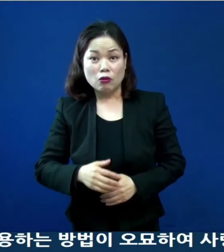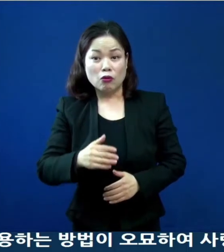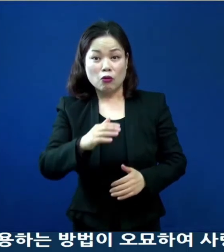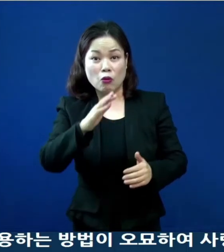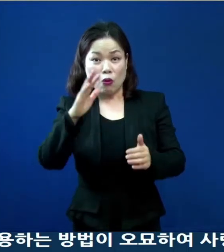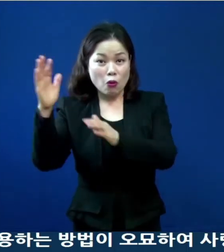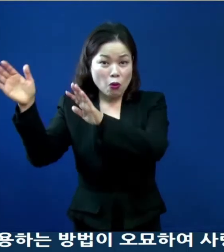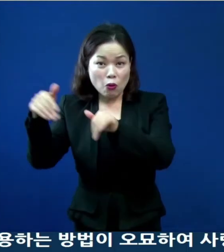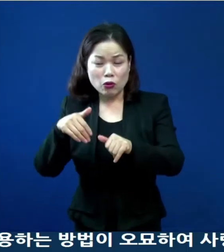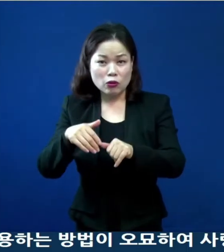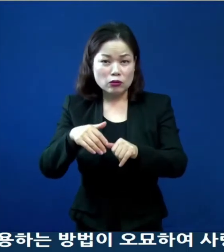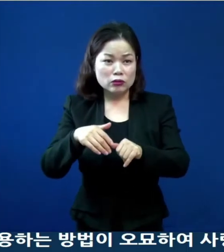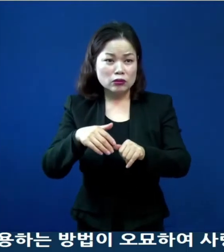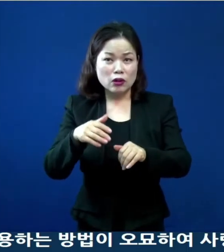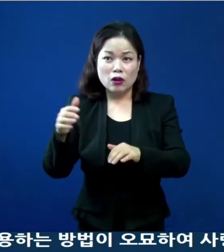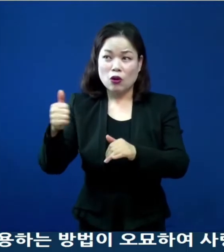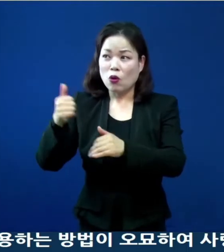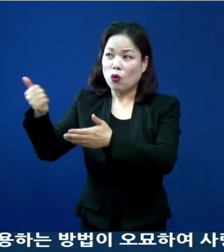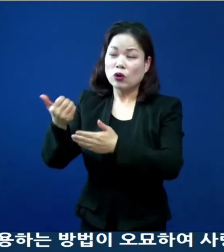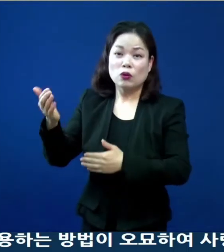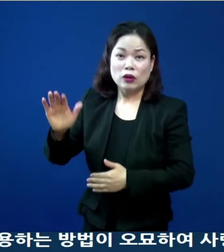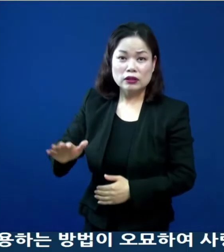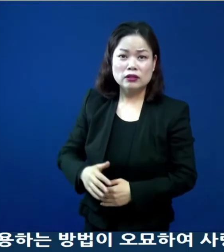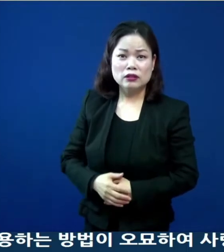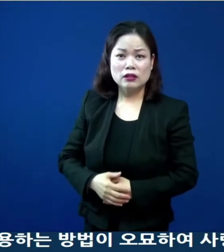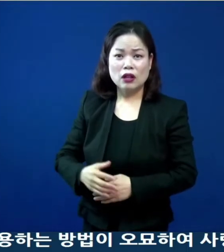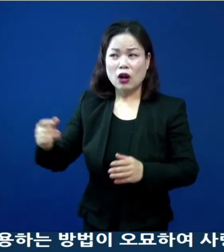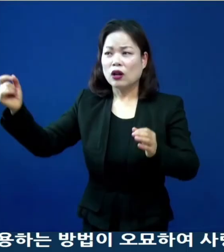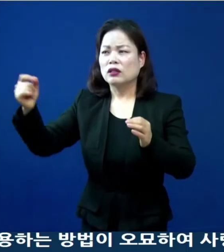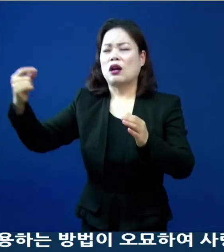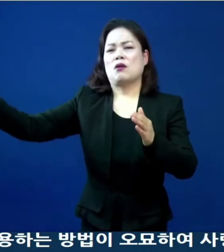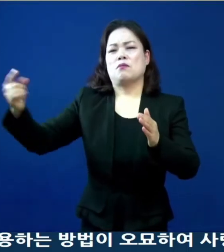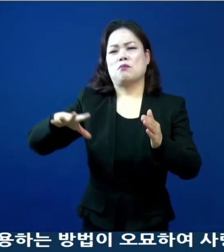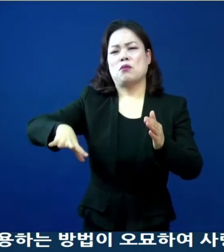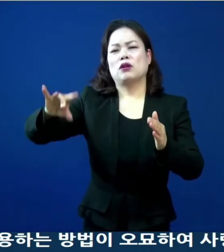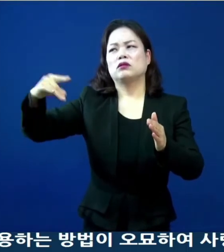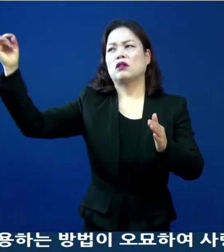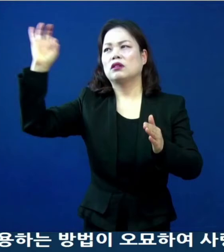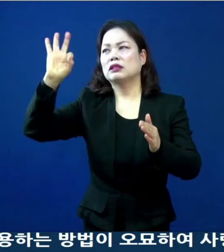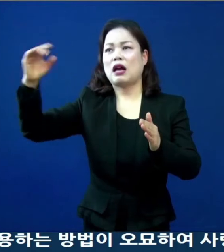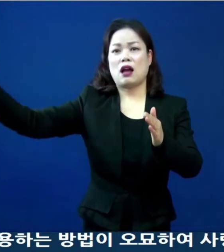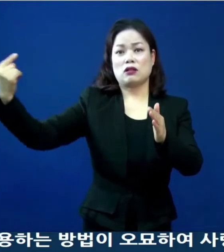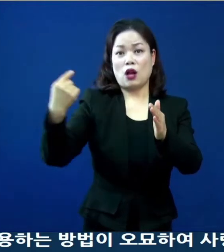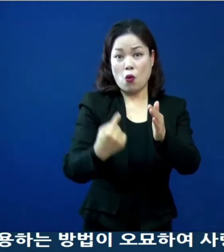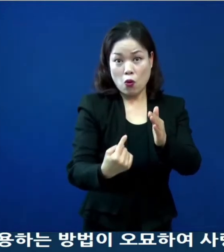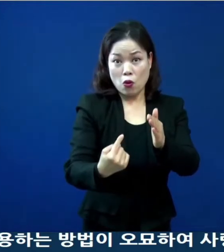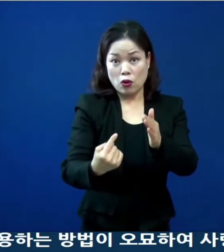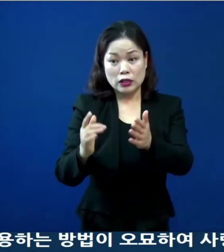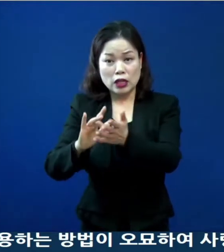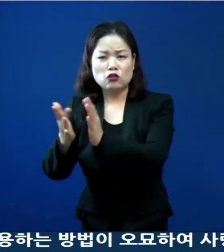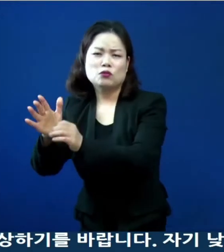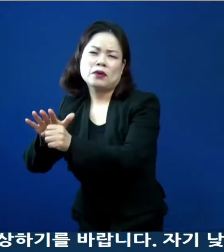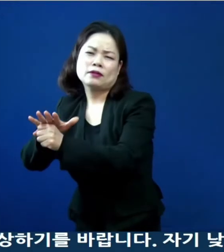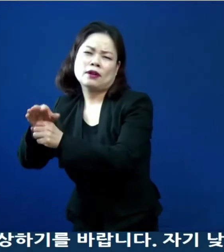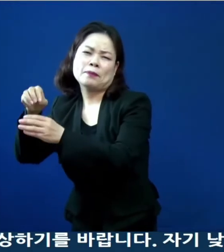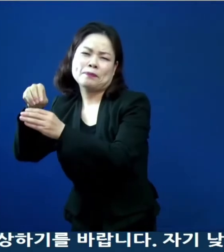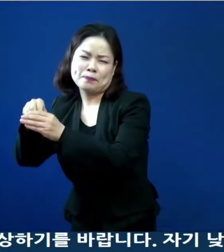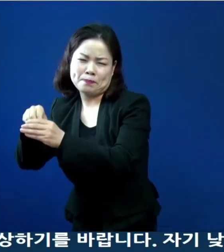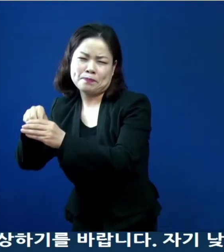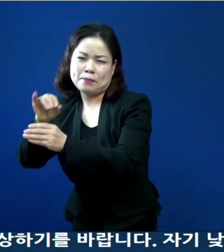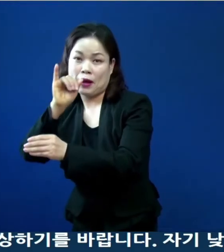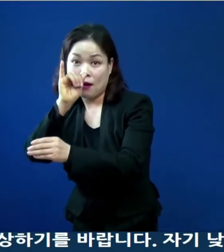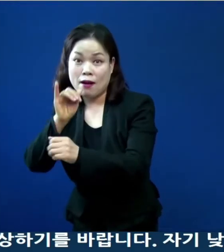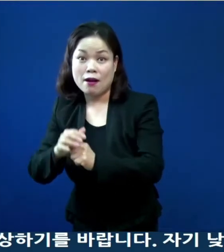그래도 황공무지에서 올 테인데 다가와 주시는 거, 이것도 하나님의 사랑이 거기 담겨 있는 거죠. 근데